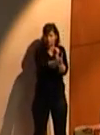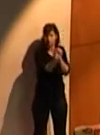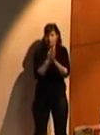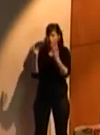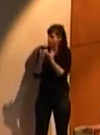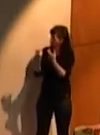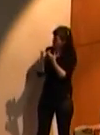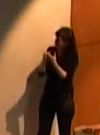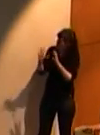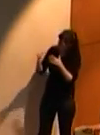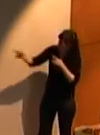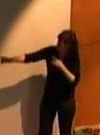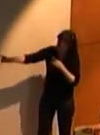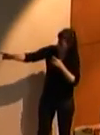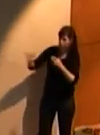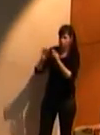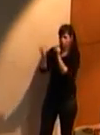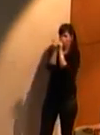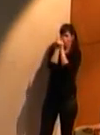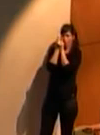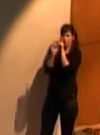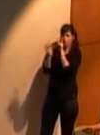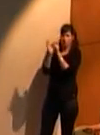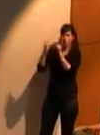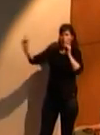dans les espaces, pour que deux personnes puissent signer